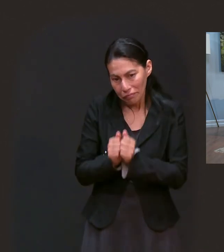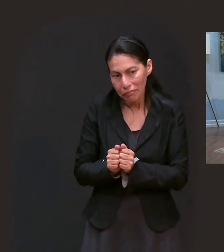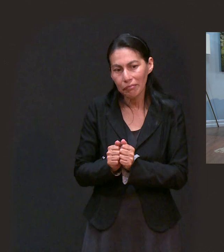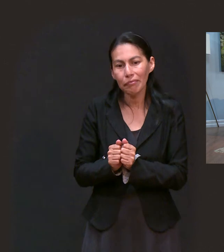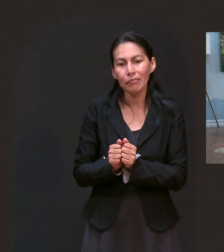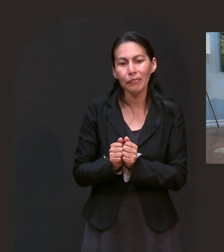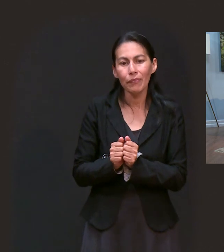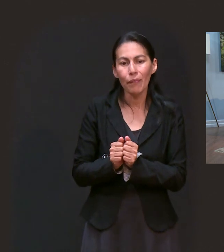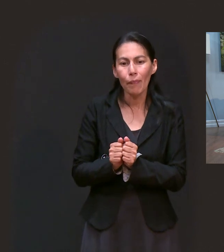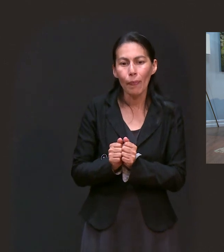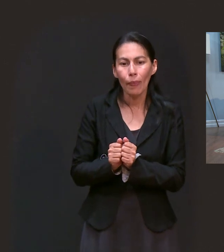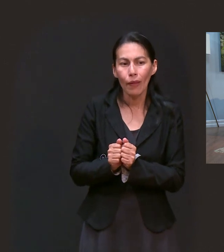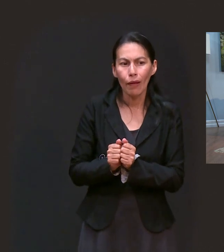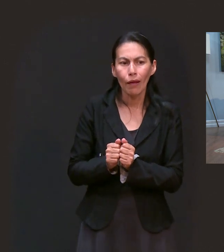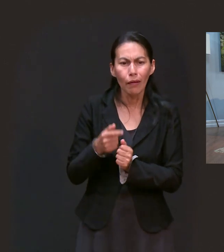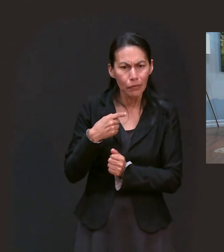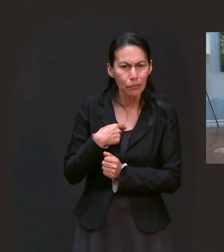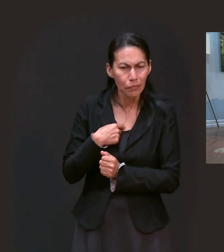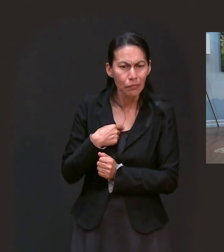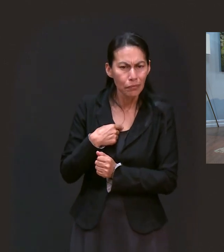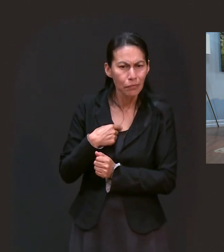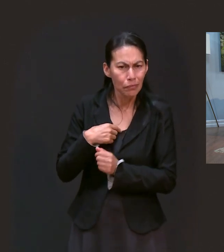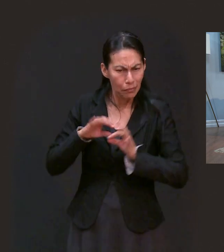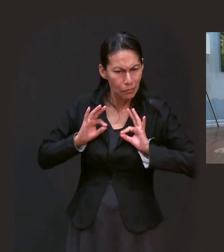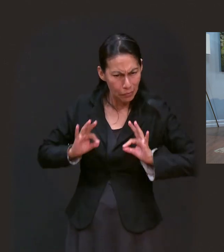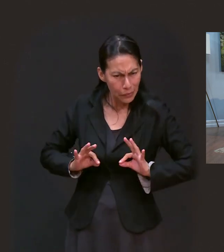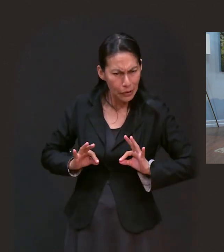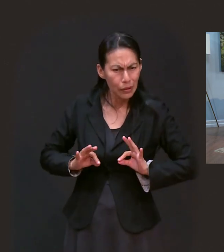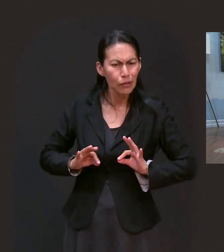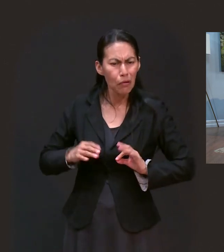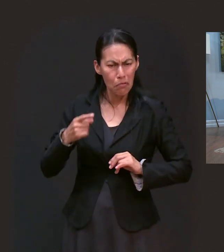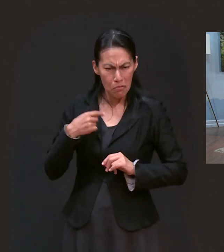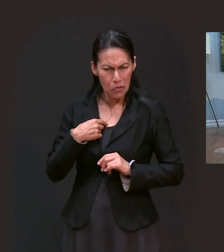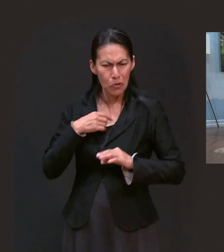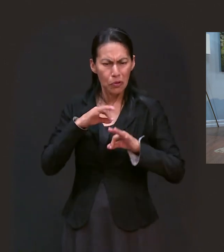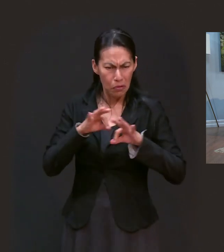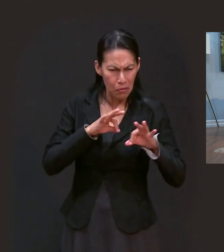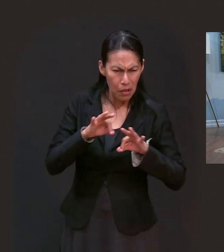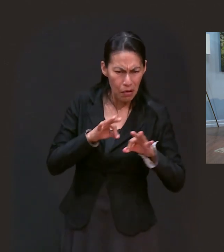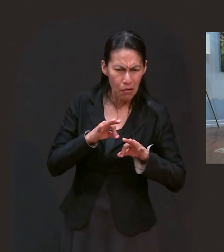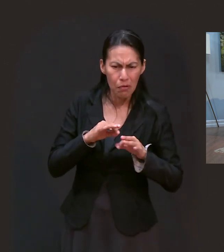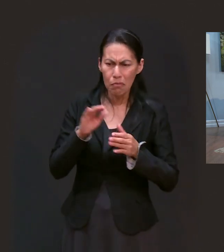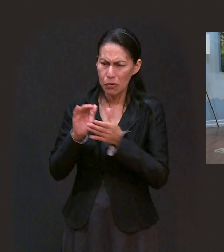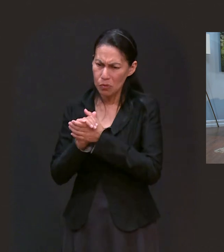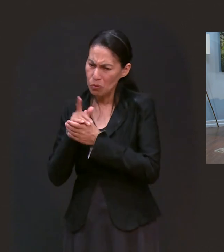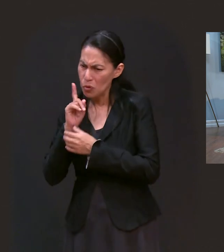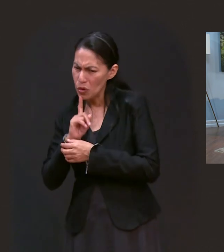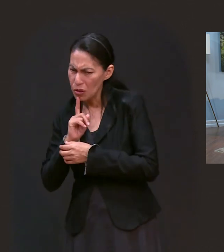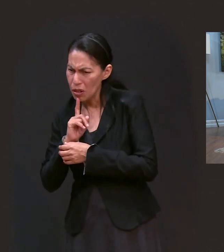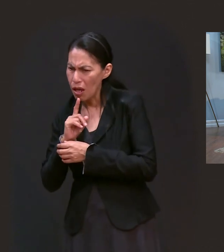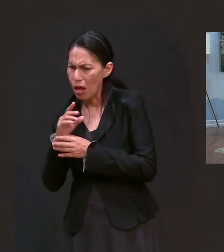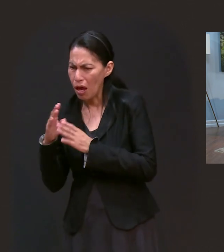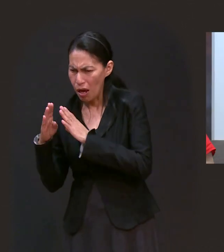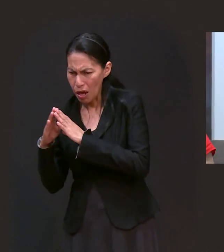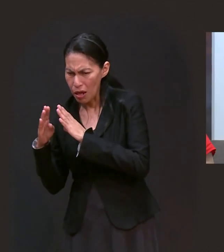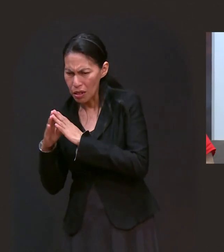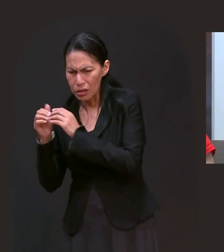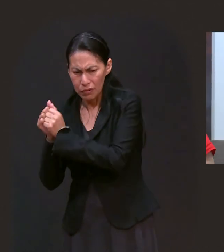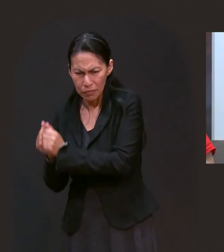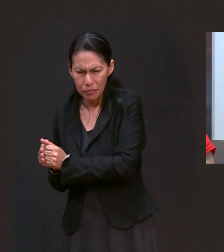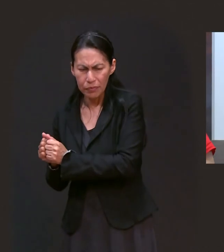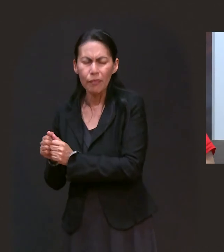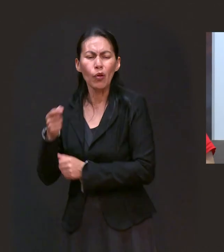casa iba prácticamente hasta la casa cuido de narón y yo me quedé a trabajo con trabajo y